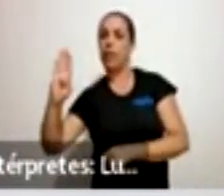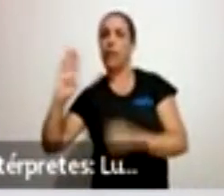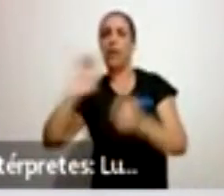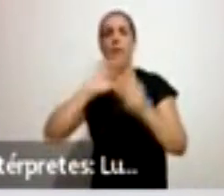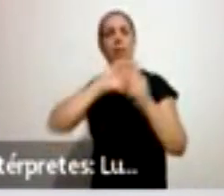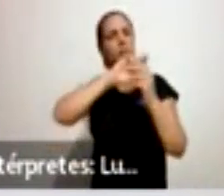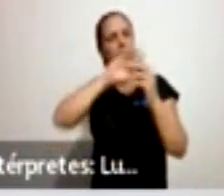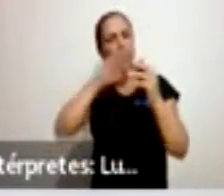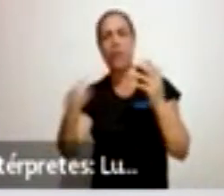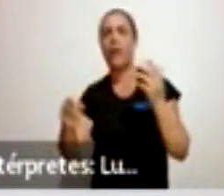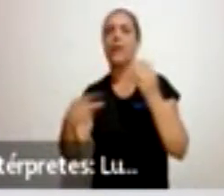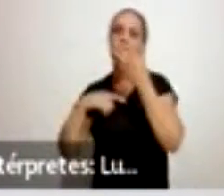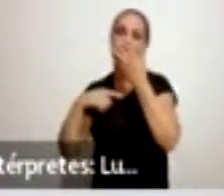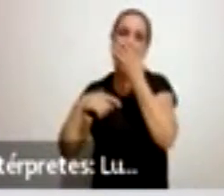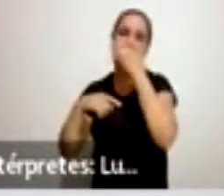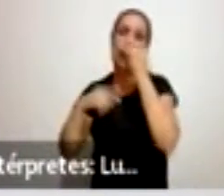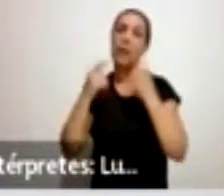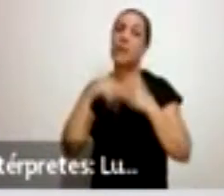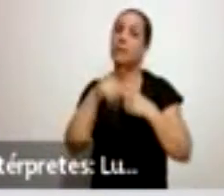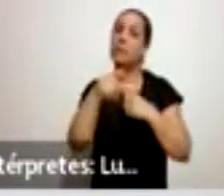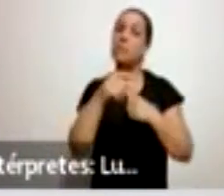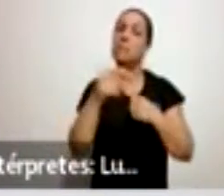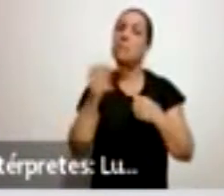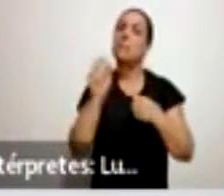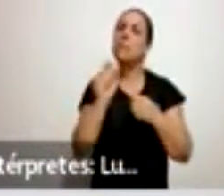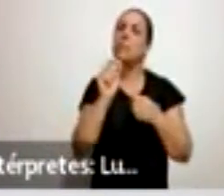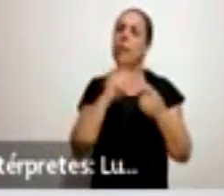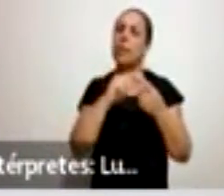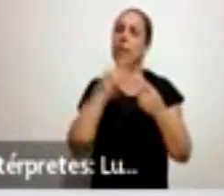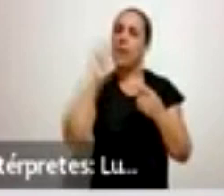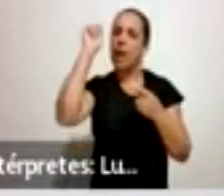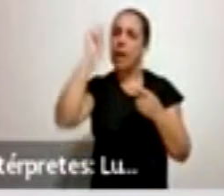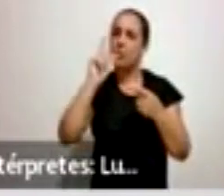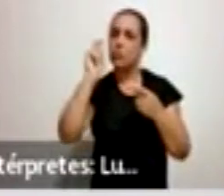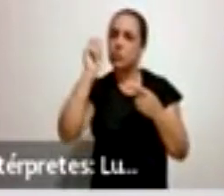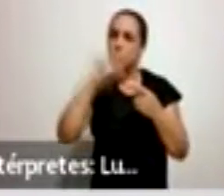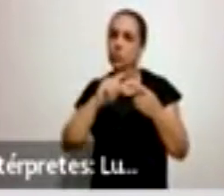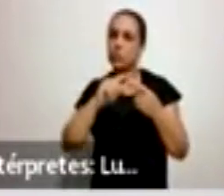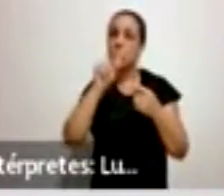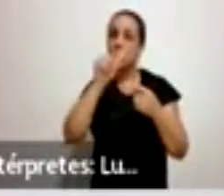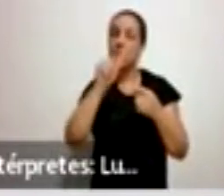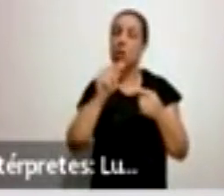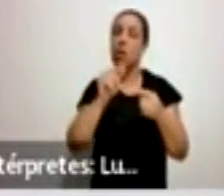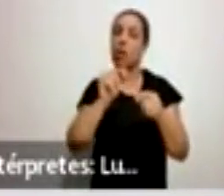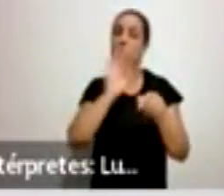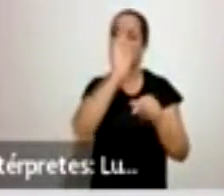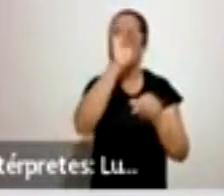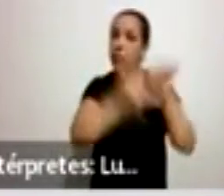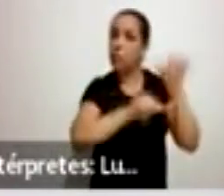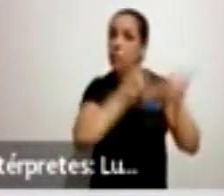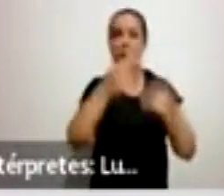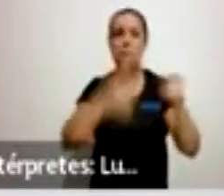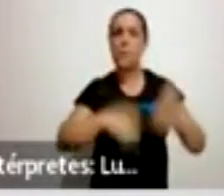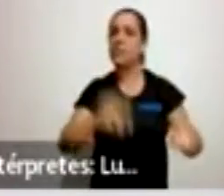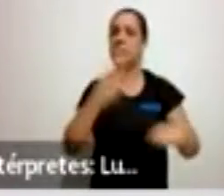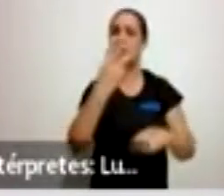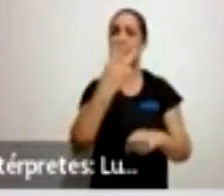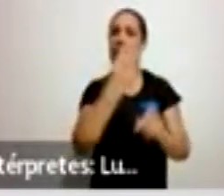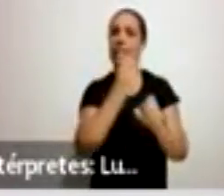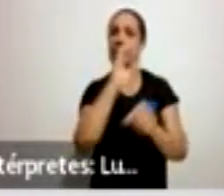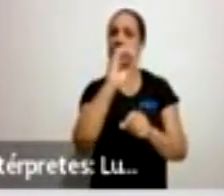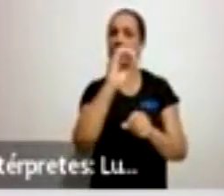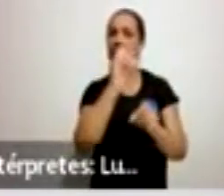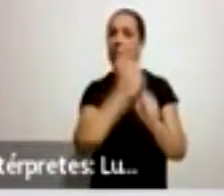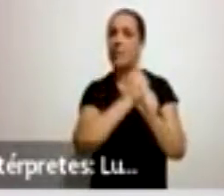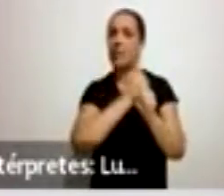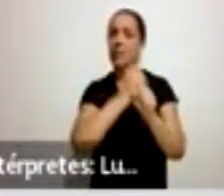magnetizador aqui, esse casalzinho aqui. O azul dura 30 anos, ele quebra a molécula da água. E aqui o top